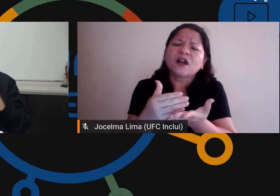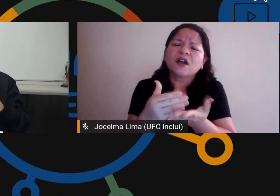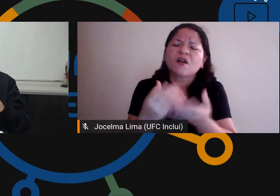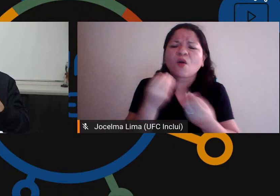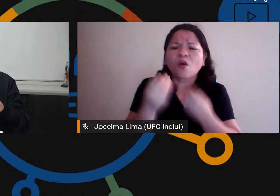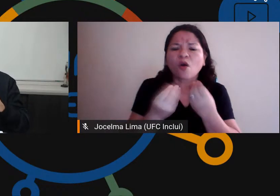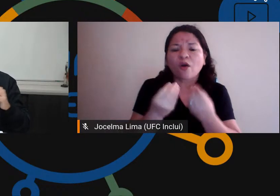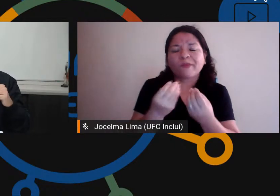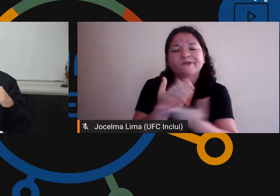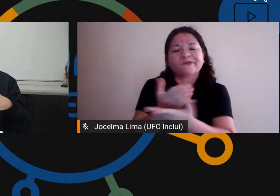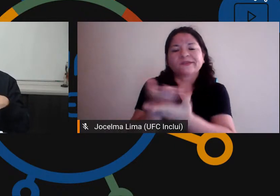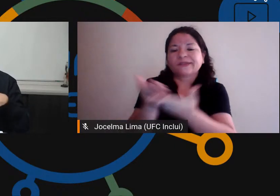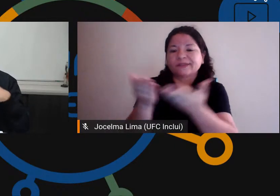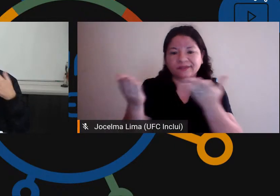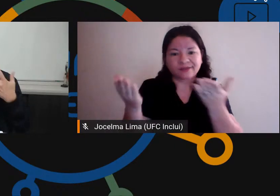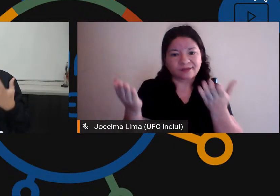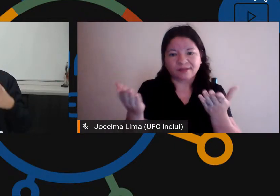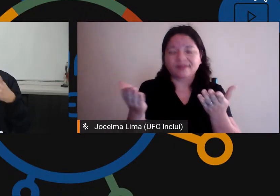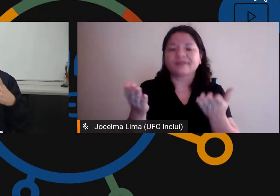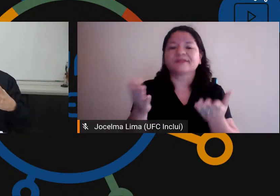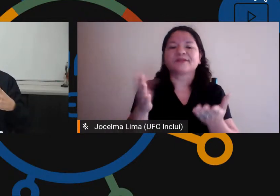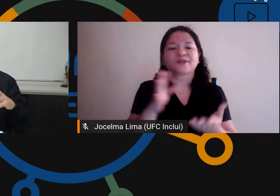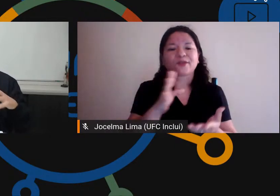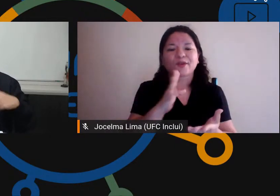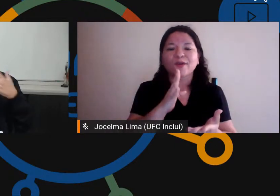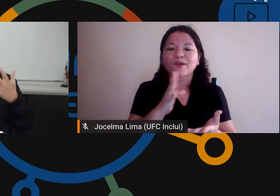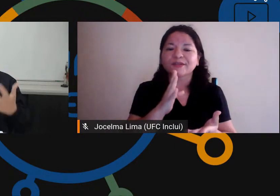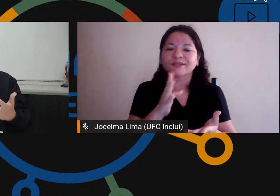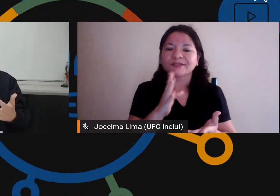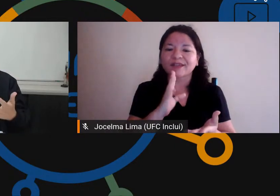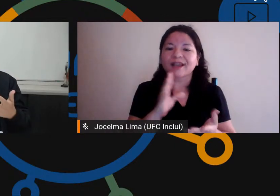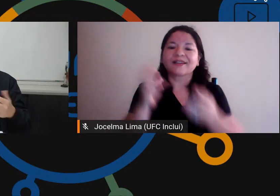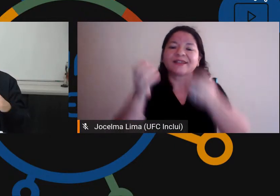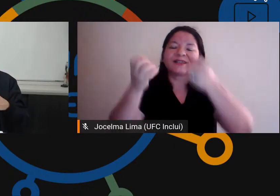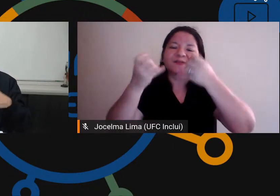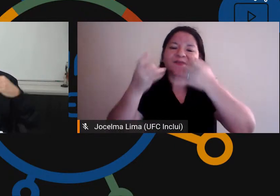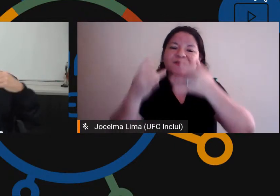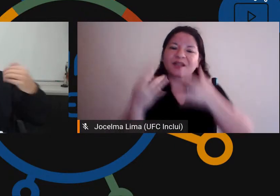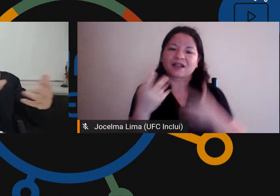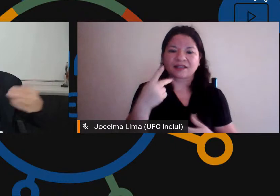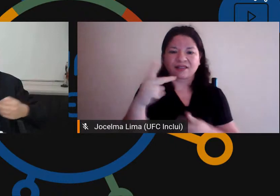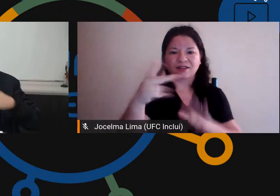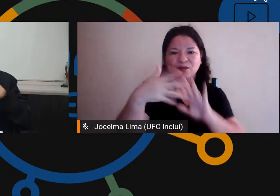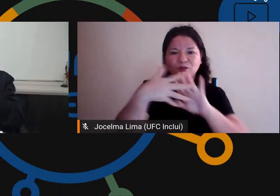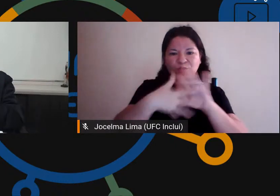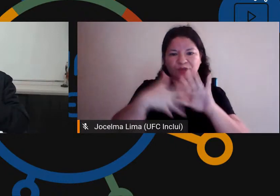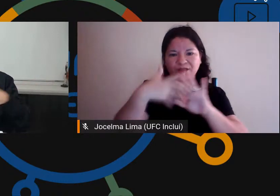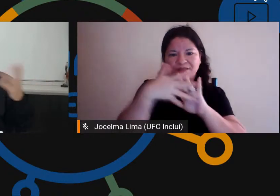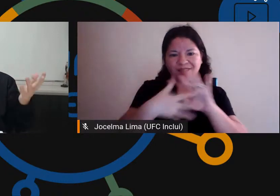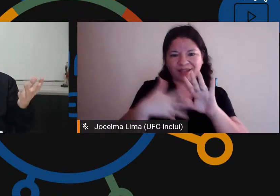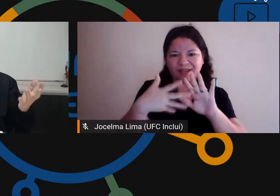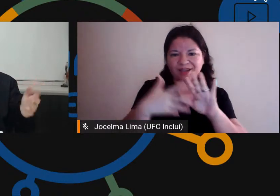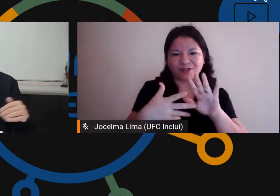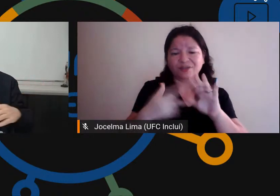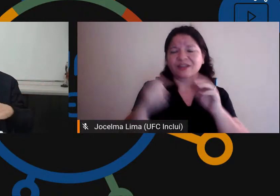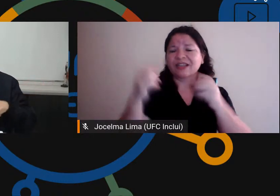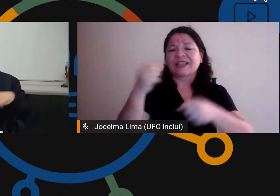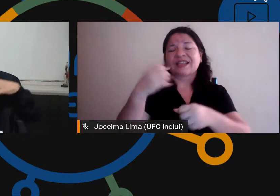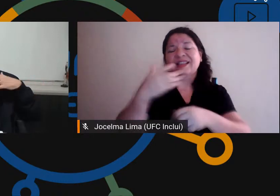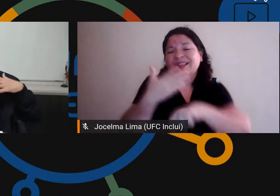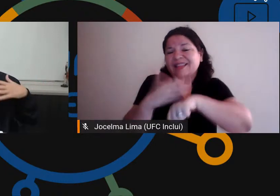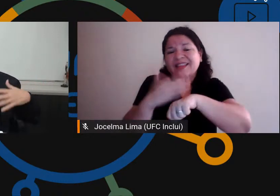de você conseguir contar o seu texto para a parede, para o colega, para quem você